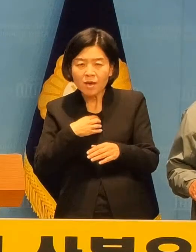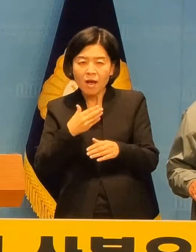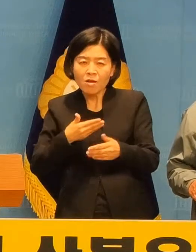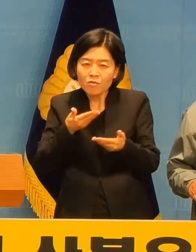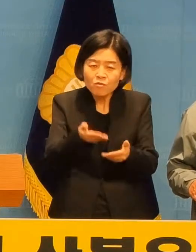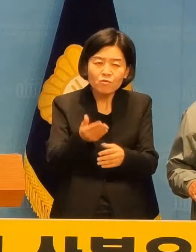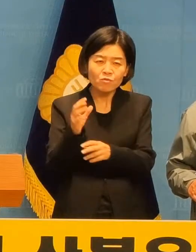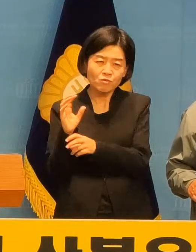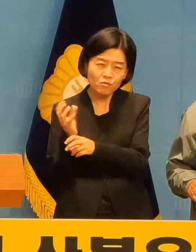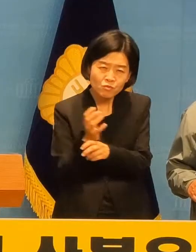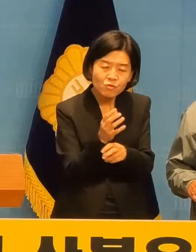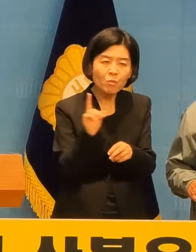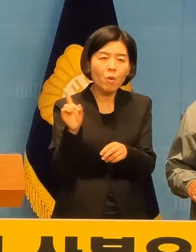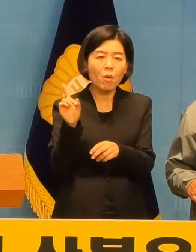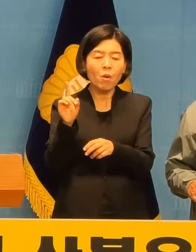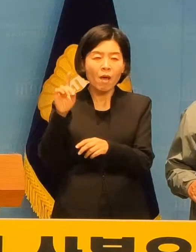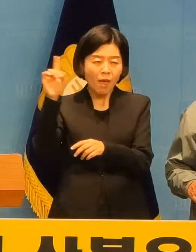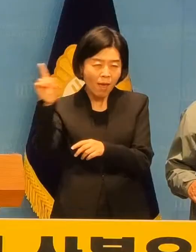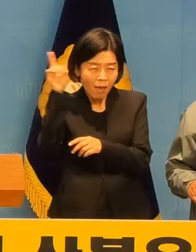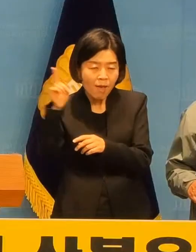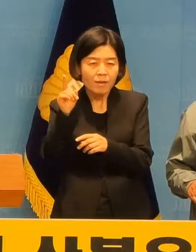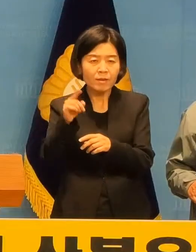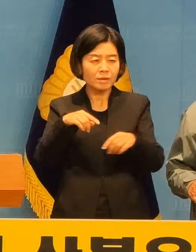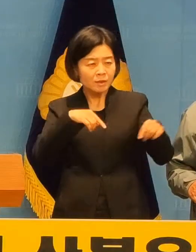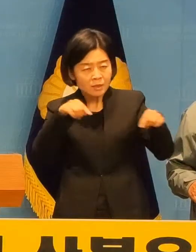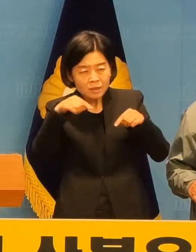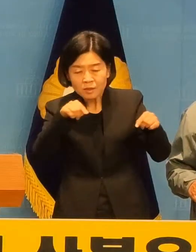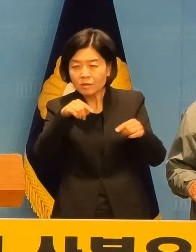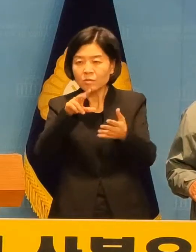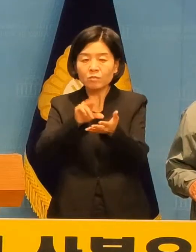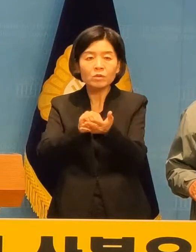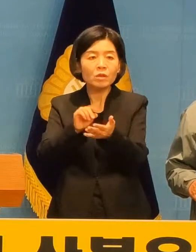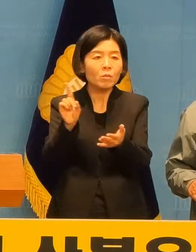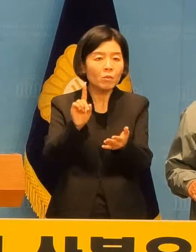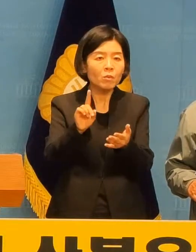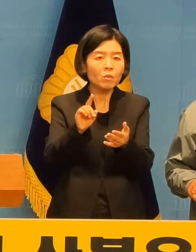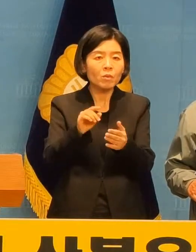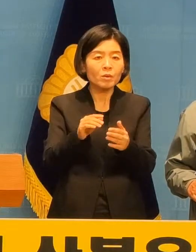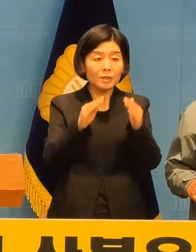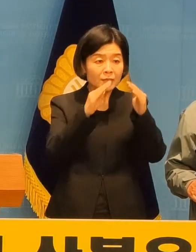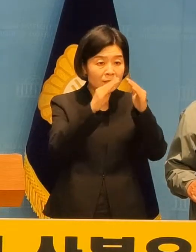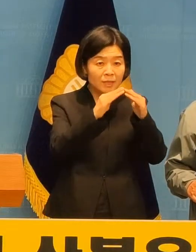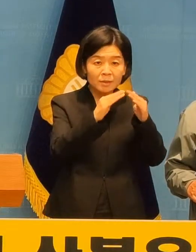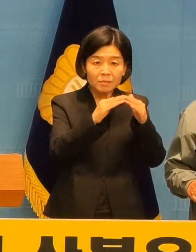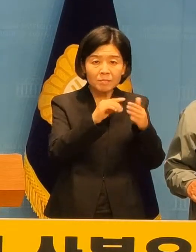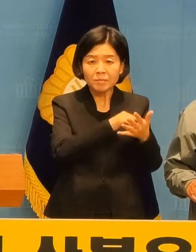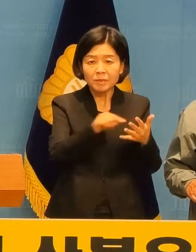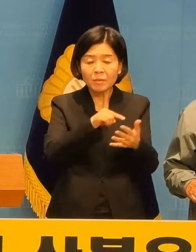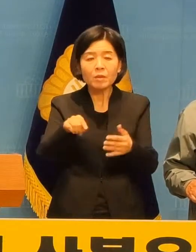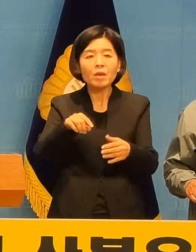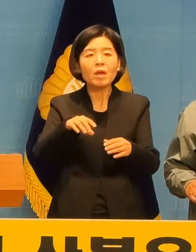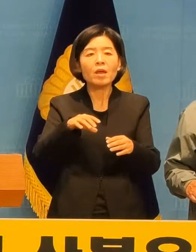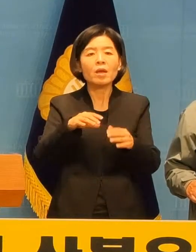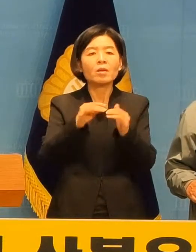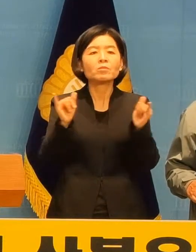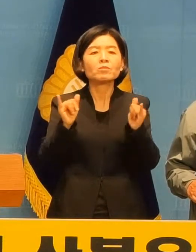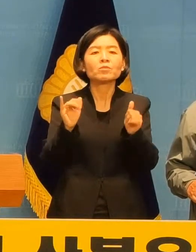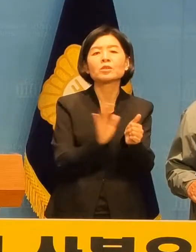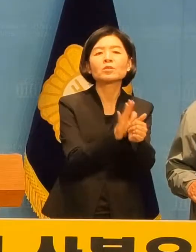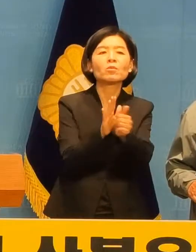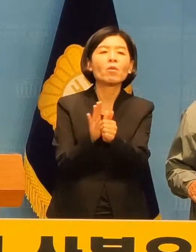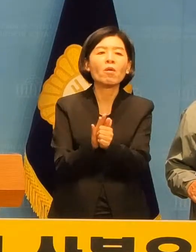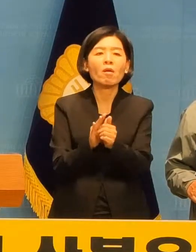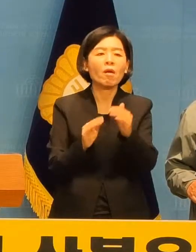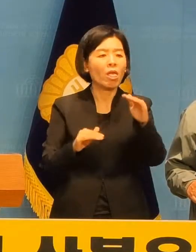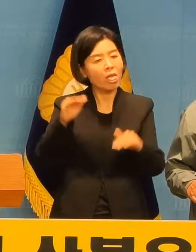헬기 운항과 진화 지휘의 문제, 그리고 이재민 지원의 불평등 등